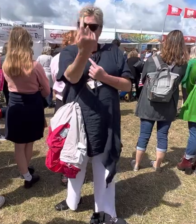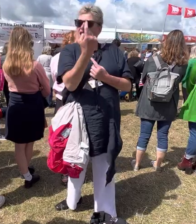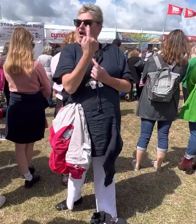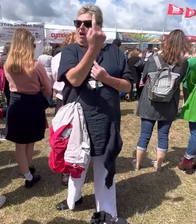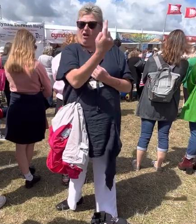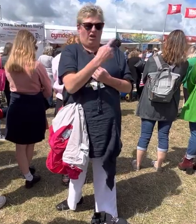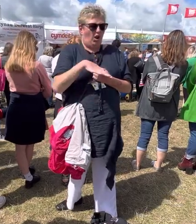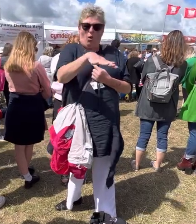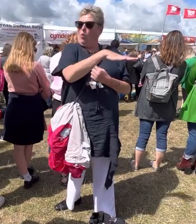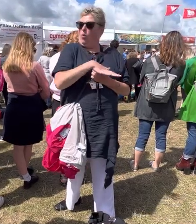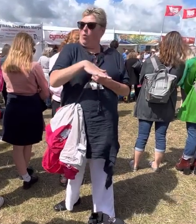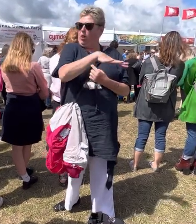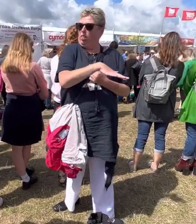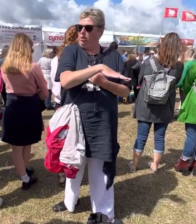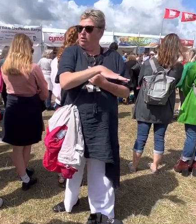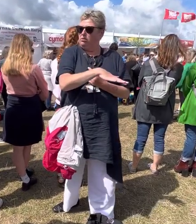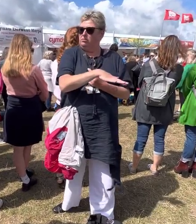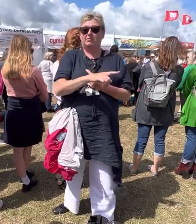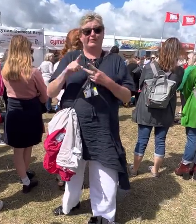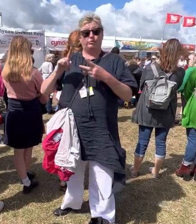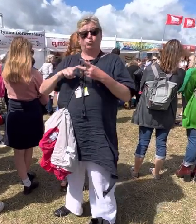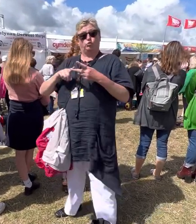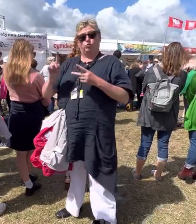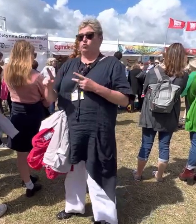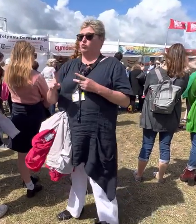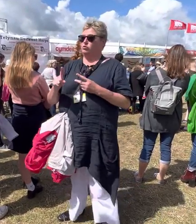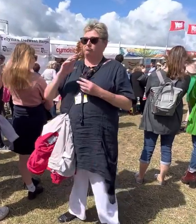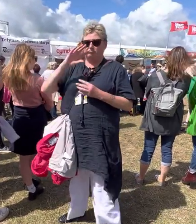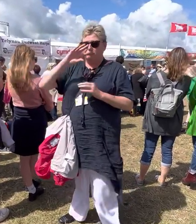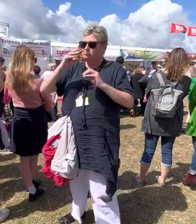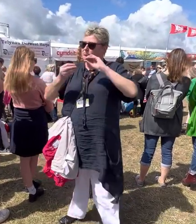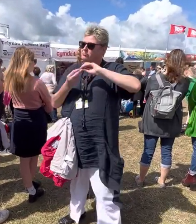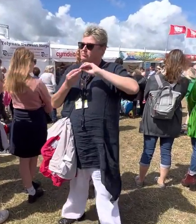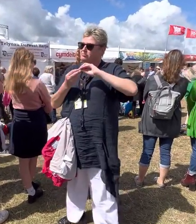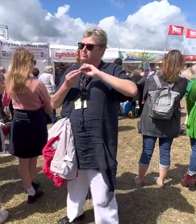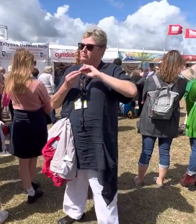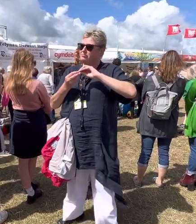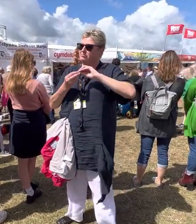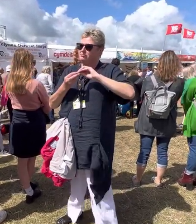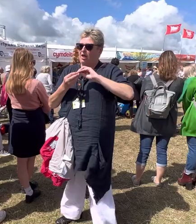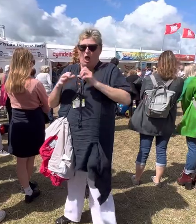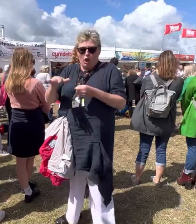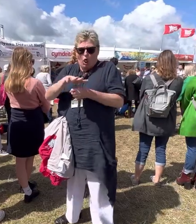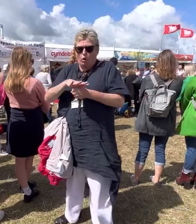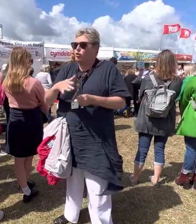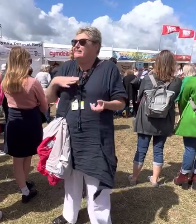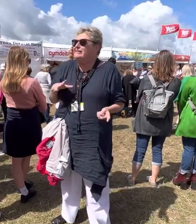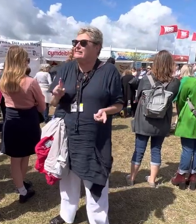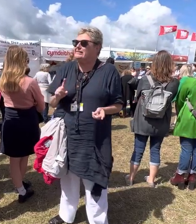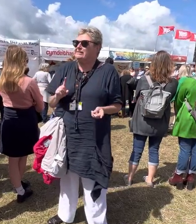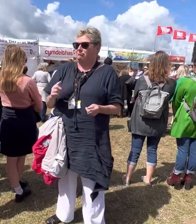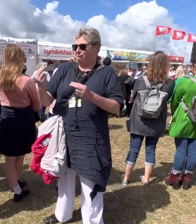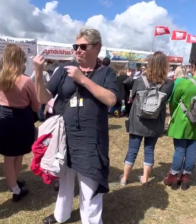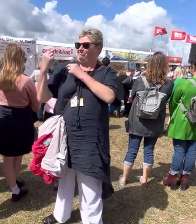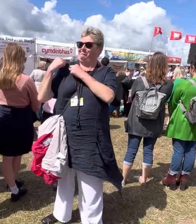presennol. 2. Cynllunio ar gyfer anghenion lleol. Dyletswydd i gyd